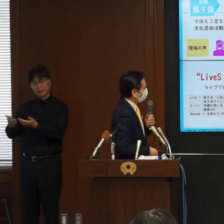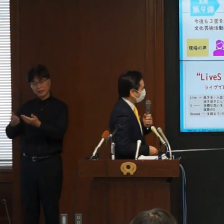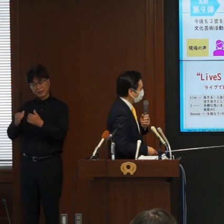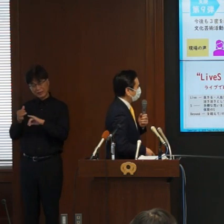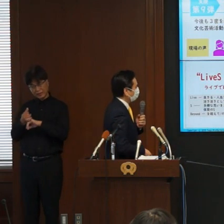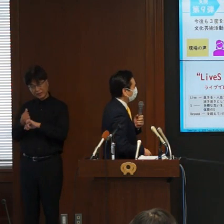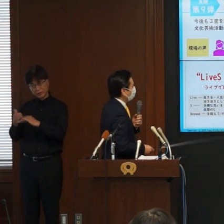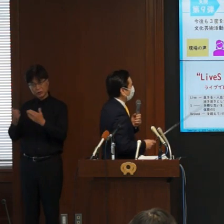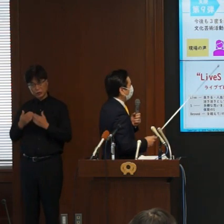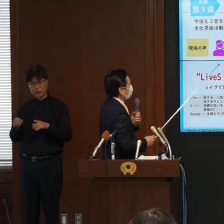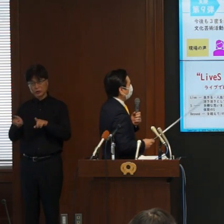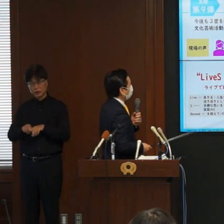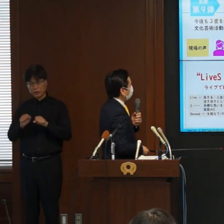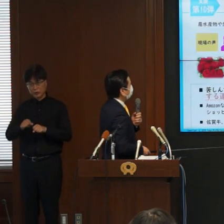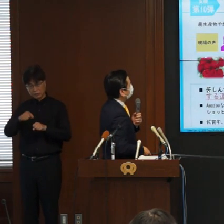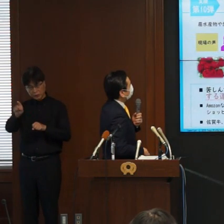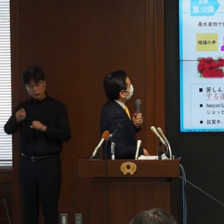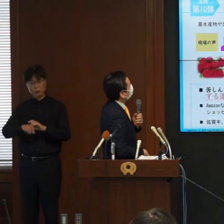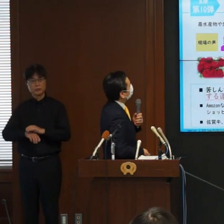張っていきましょう。